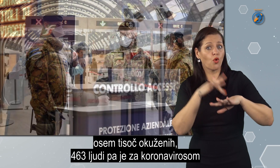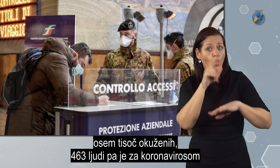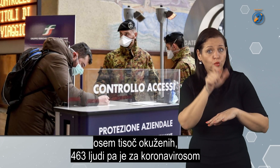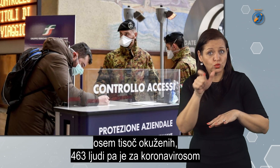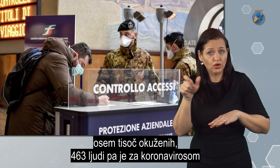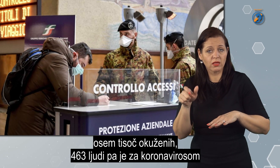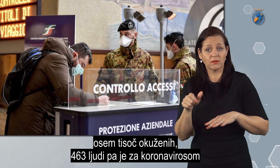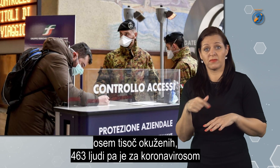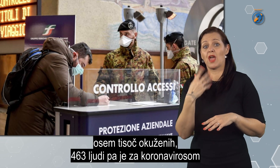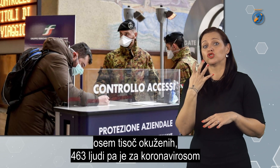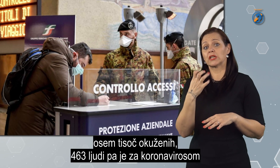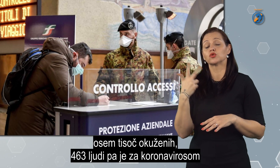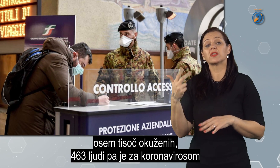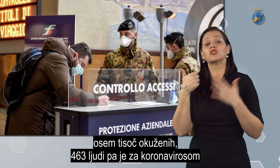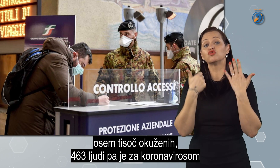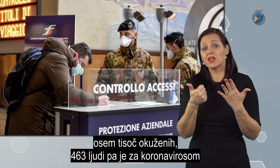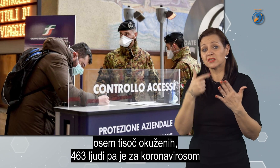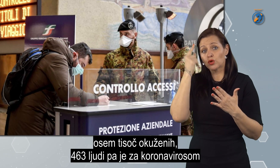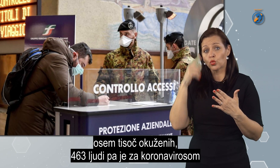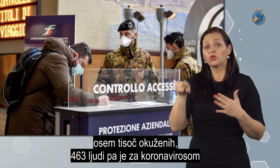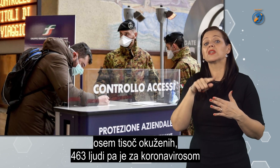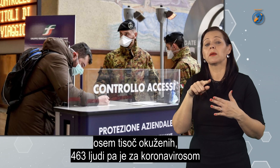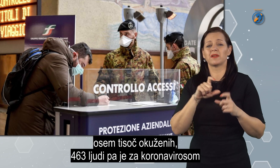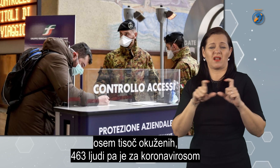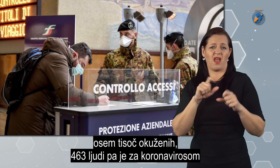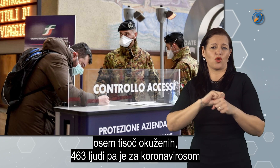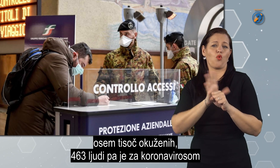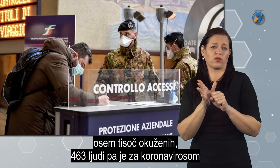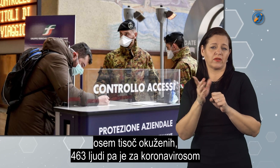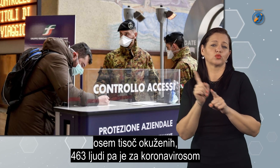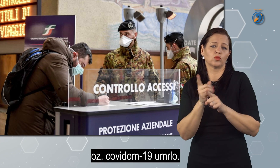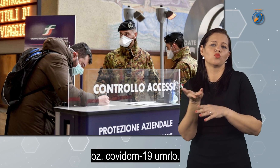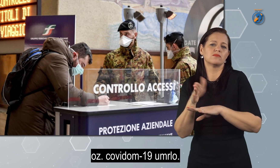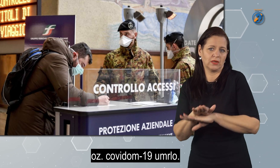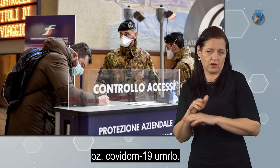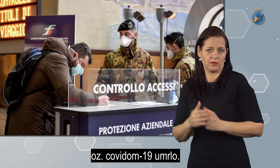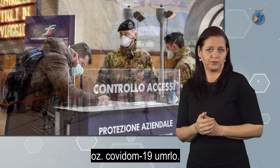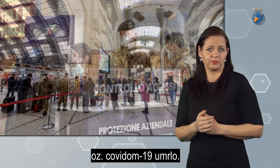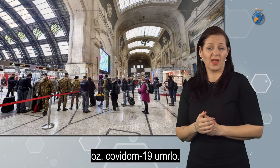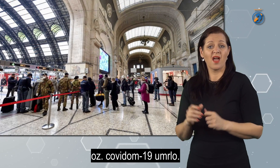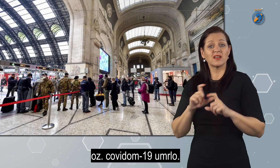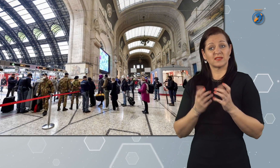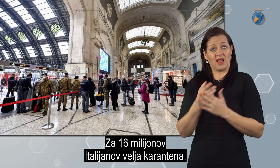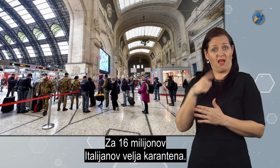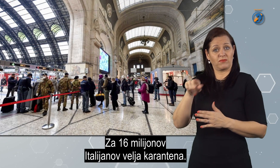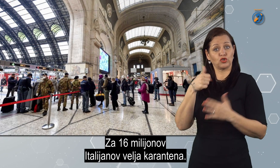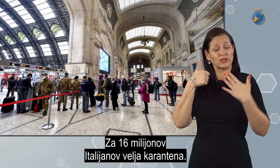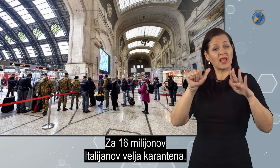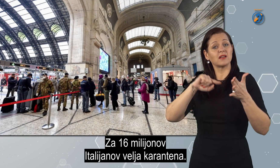okuženih, 463 ljudi pa je za koronavirusom oziroma COVID-19 umrlo. Za 16